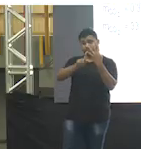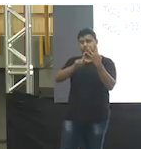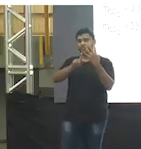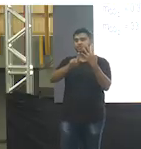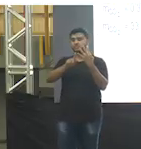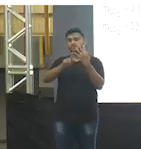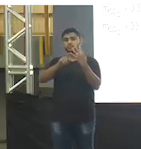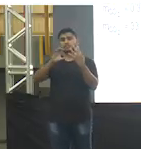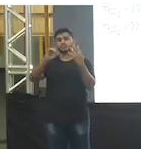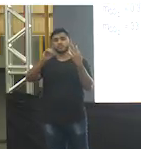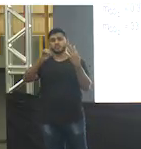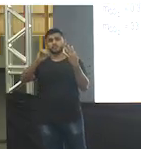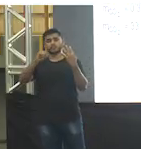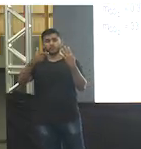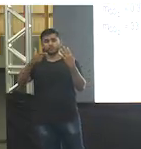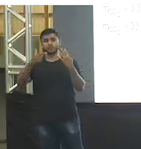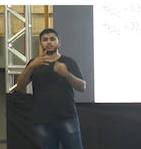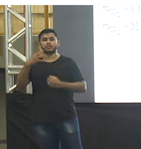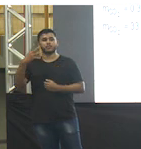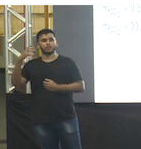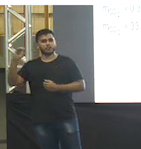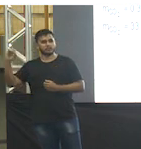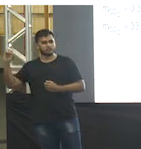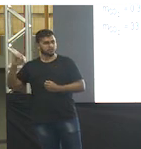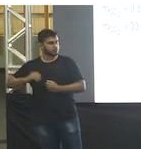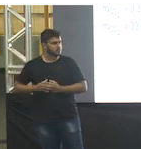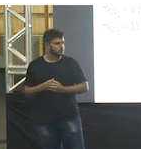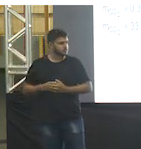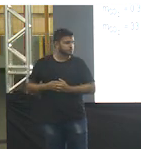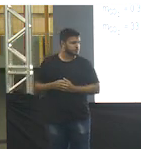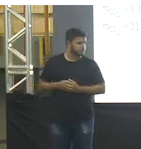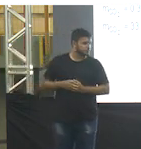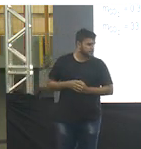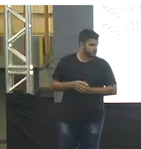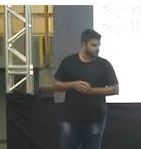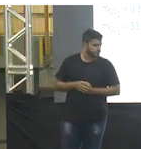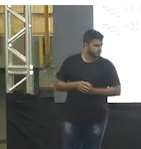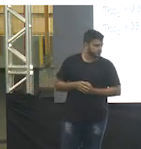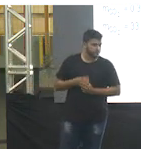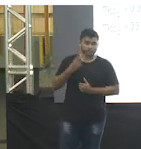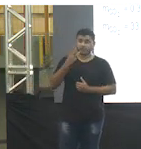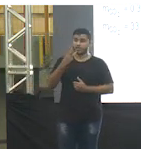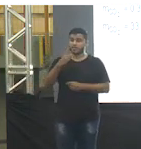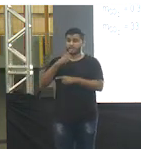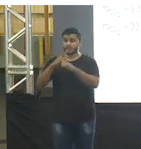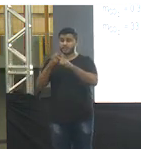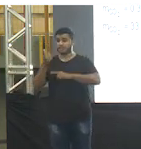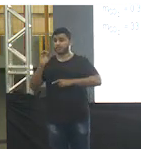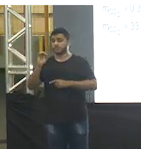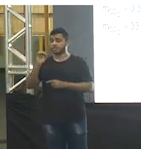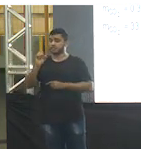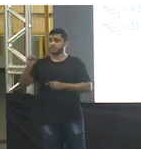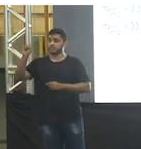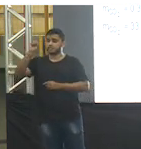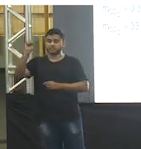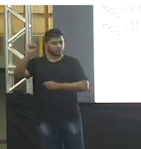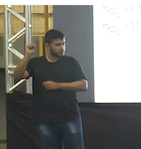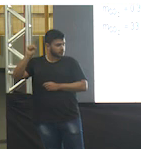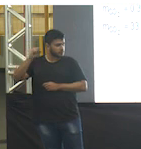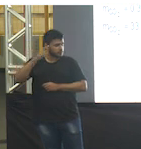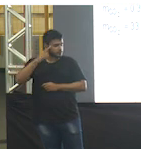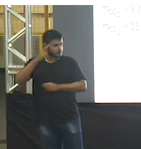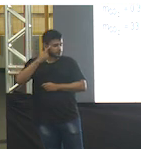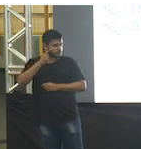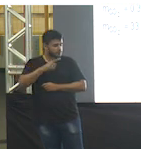400 quilojoules. 3 vezes 10 a oitava quilojoules vão precisar de quanto de